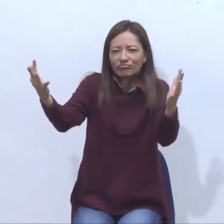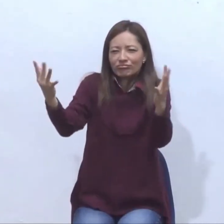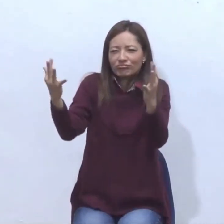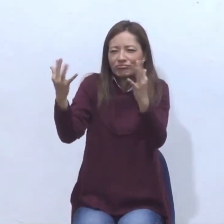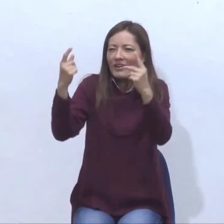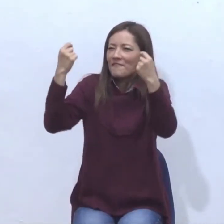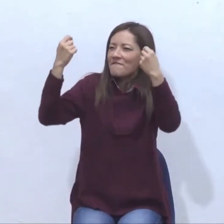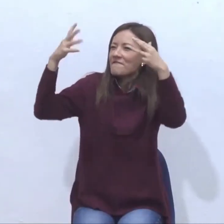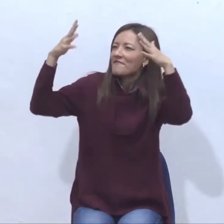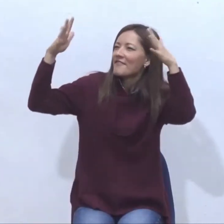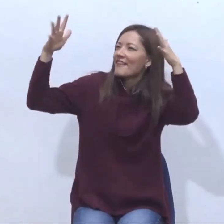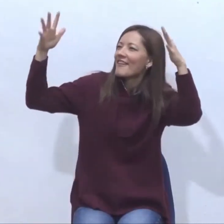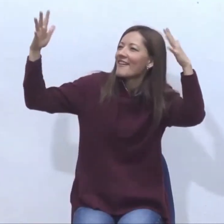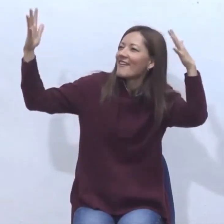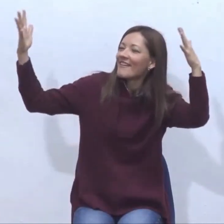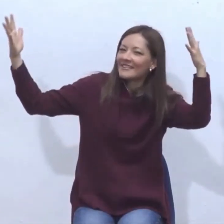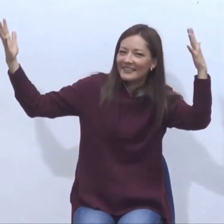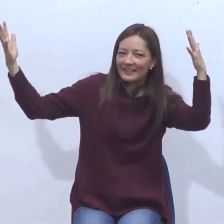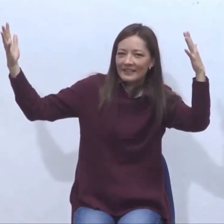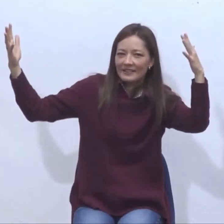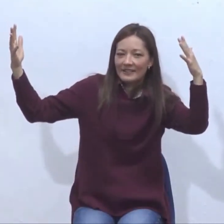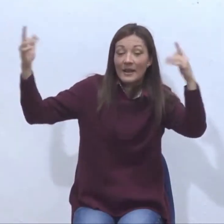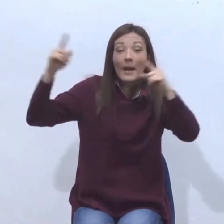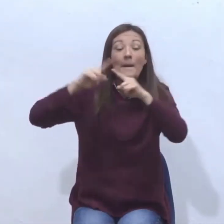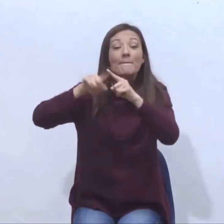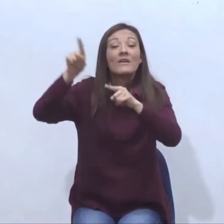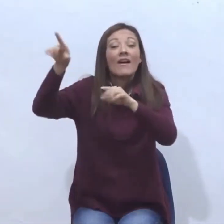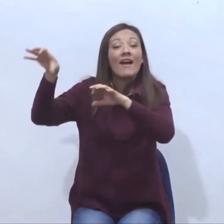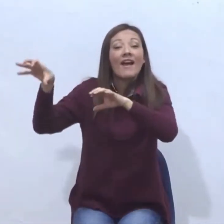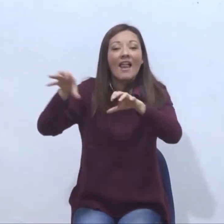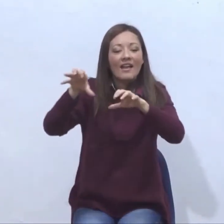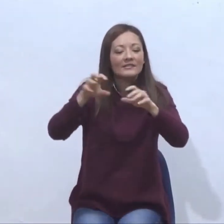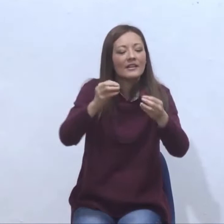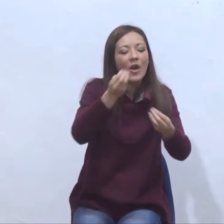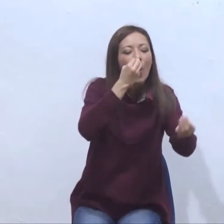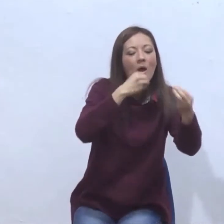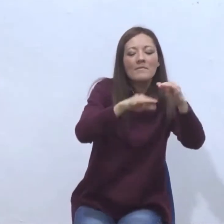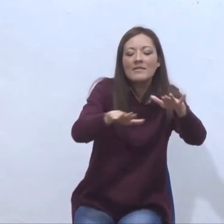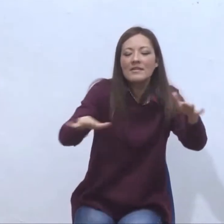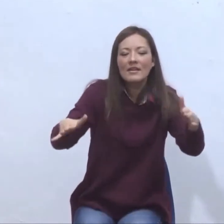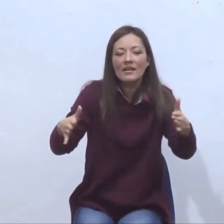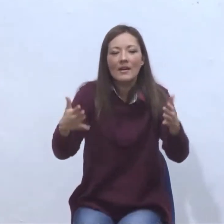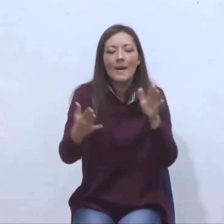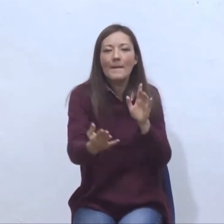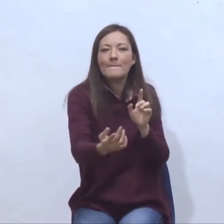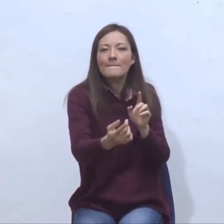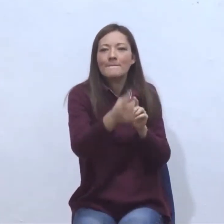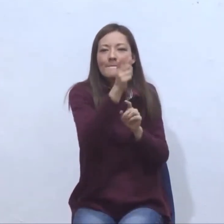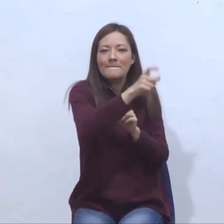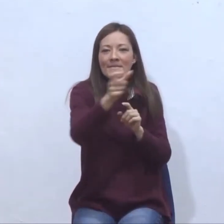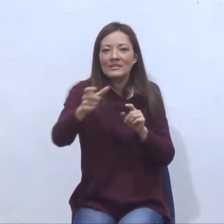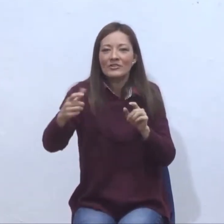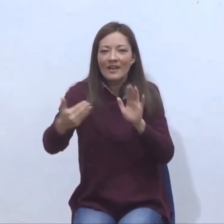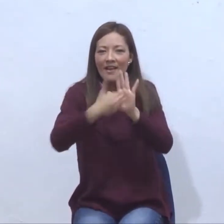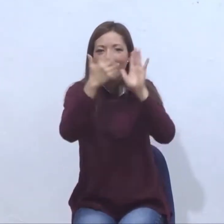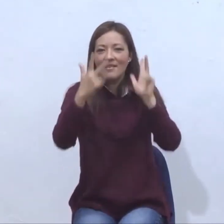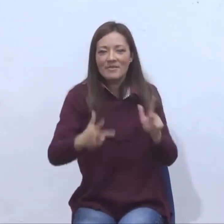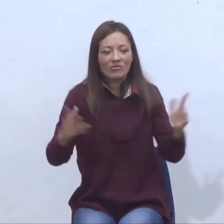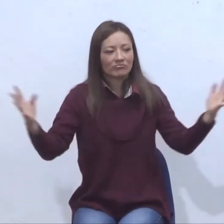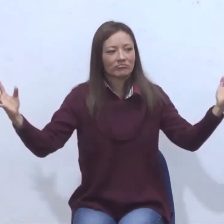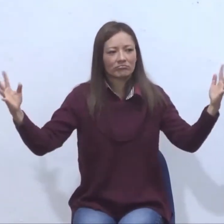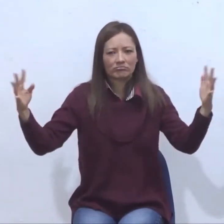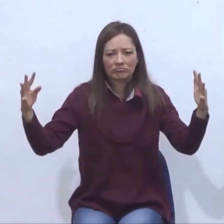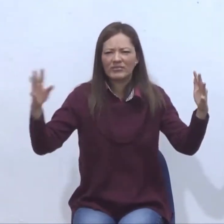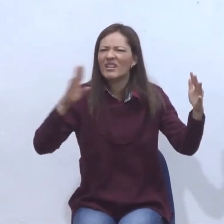Salmo que Él lo adereza en presencia de nuestros angustiadores. ¿Y quiénes son nuestros angustiadores hoy en día?